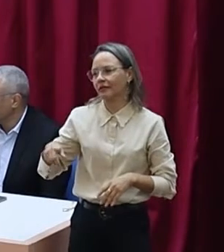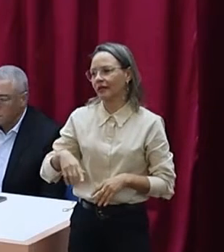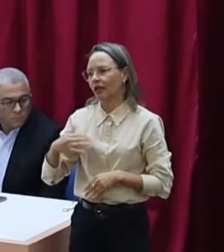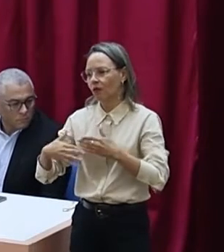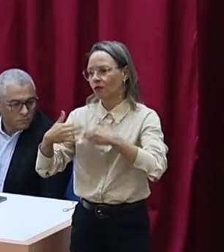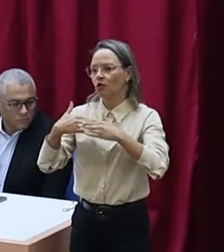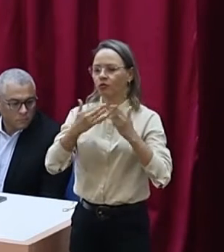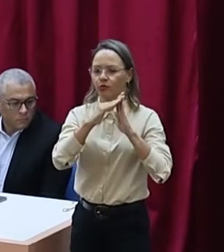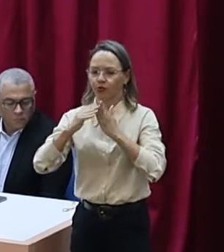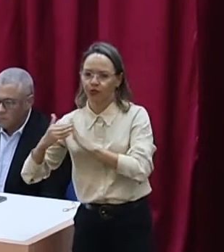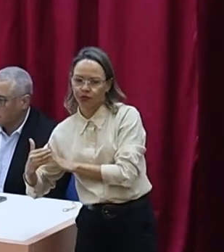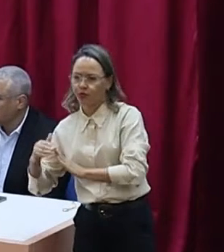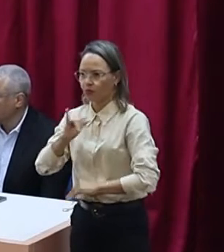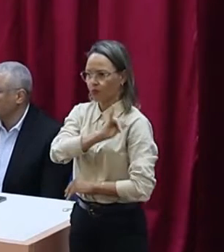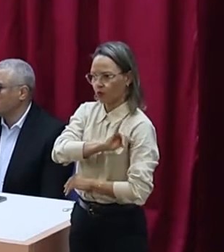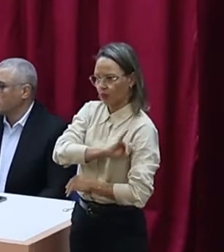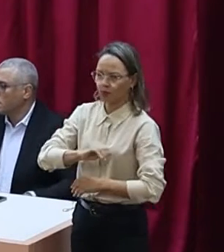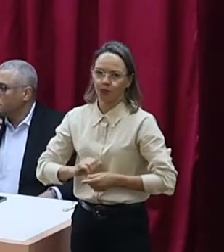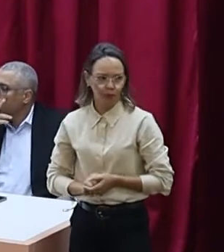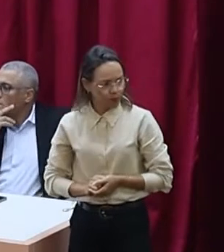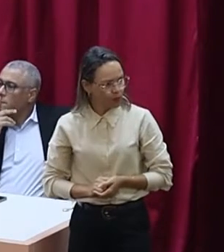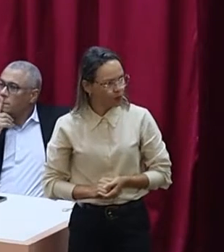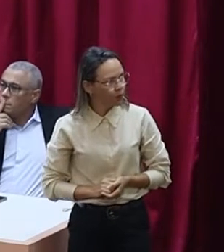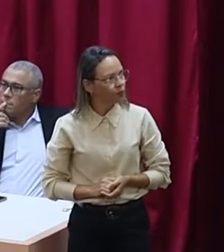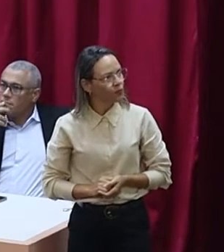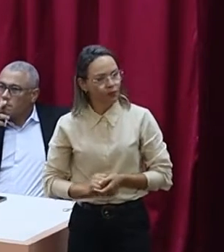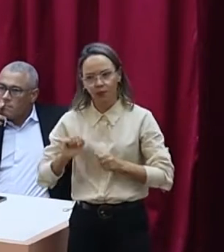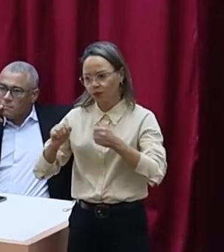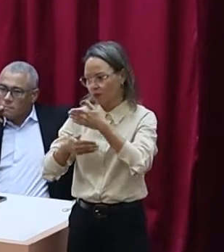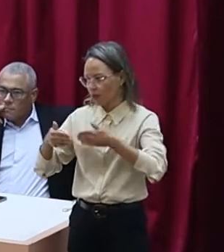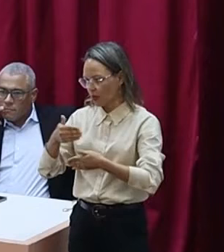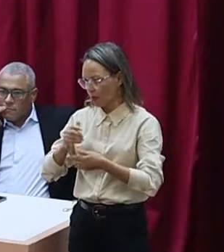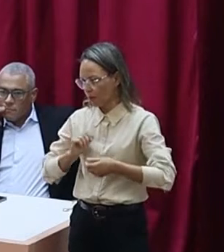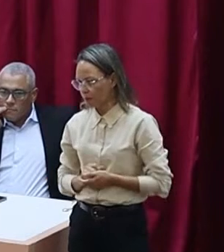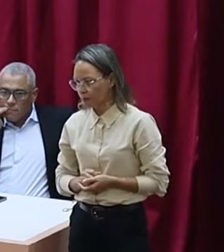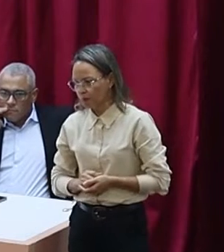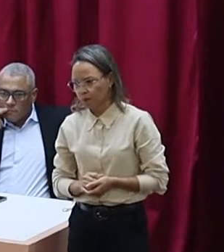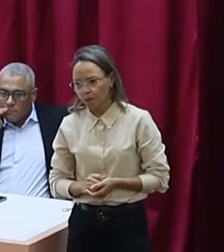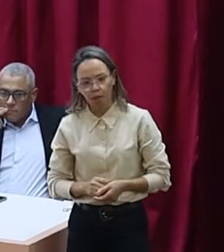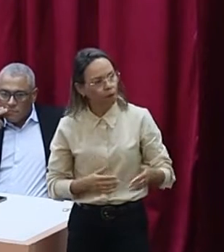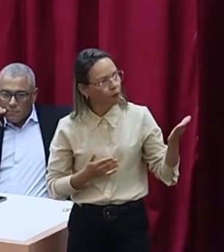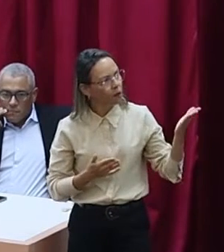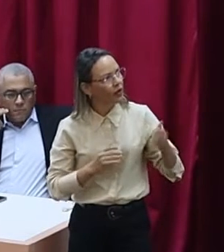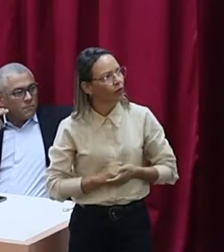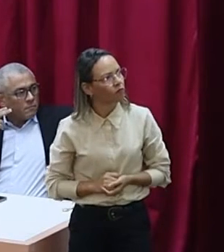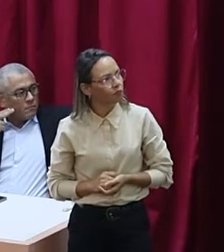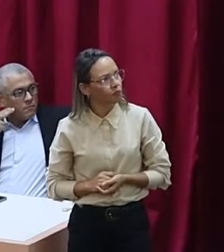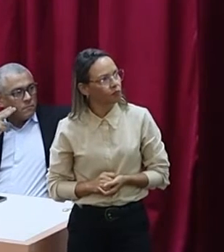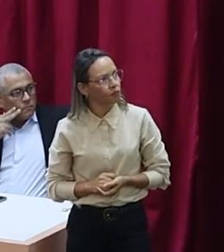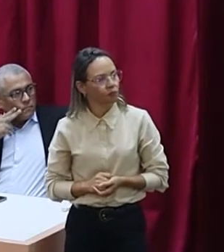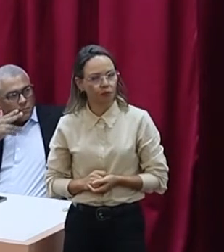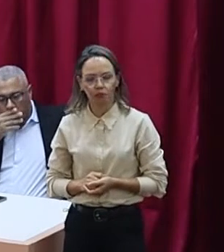das favelas do Rio de Janeiro, né? Então, se puder passar o próximo slide, esse é um trabalho